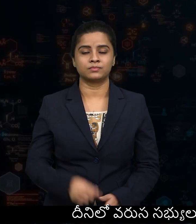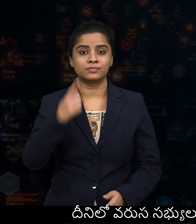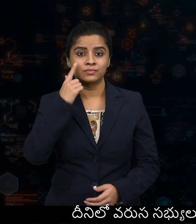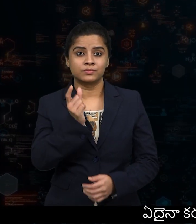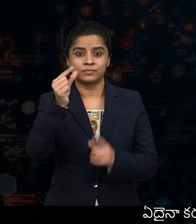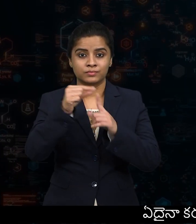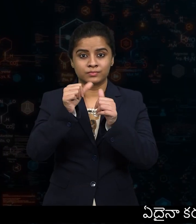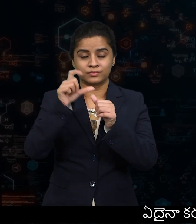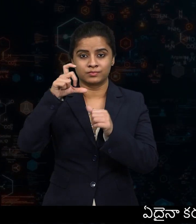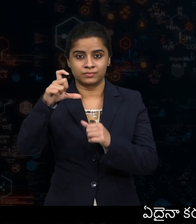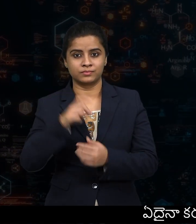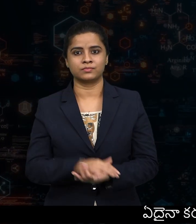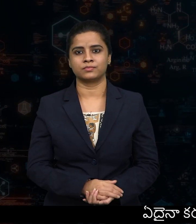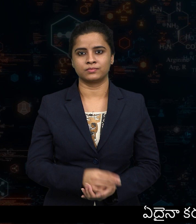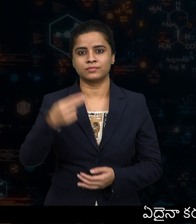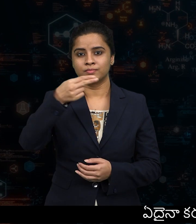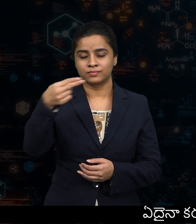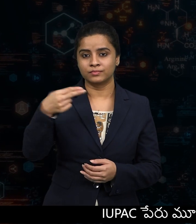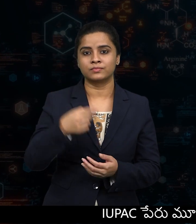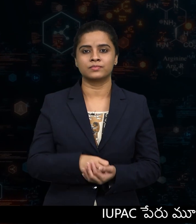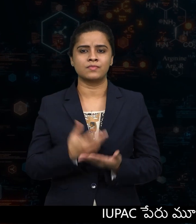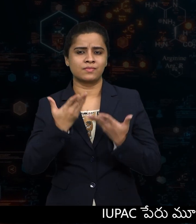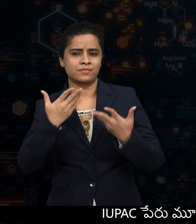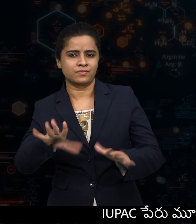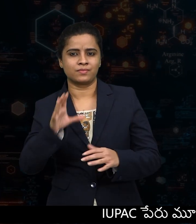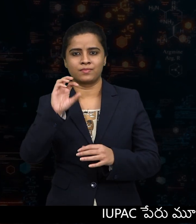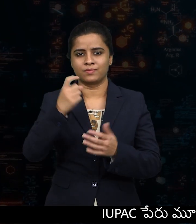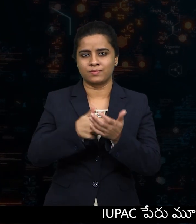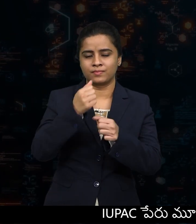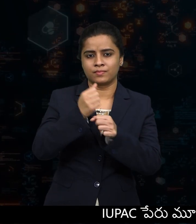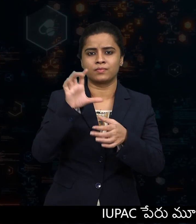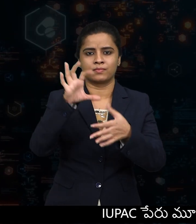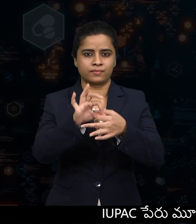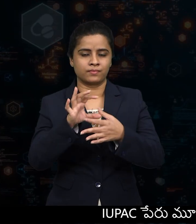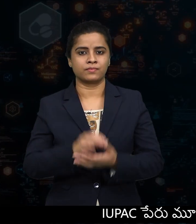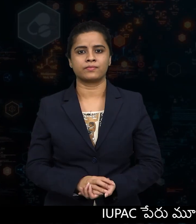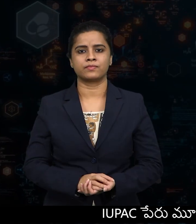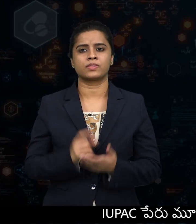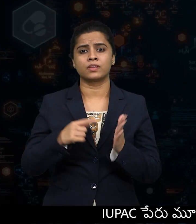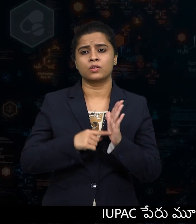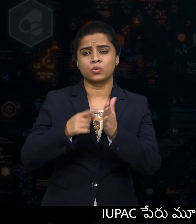విభేదిస్తారు. ఏదైనా కర్బన సమ్మేళనం యొక్క IUPAC పేరు 3 భాగాలను కలిగి ఉంటుంది: